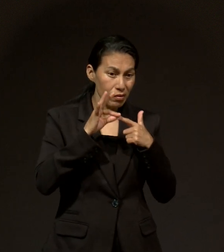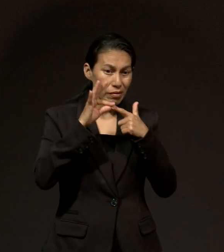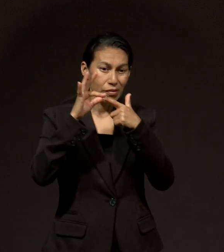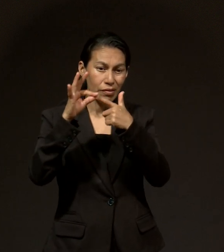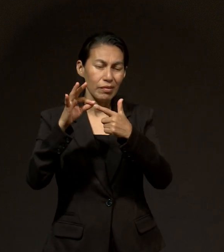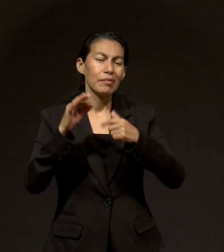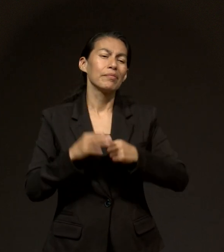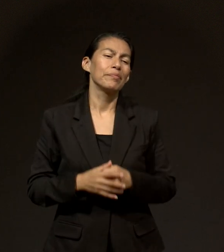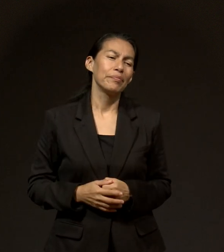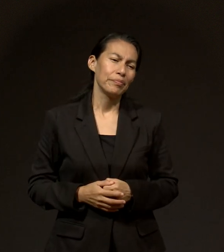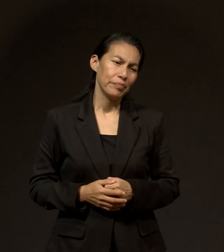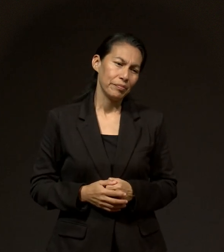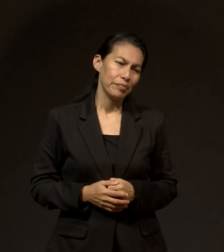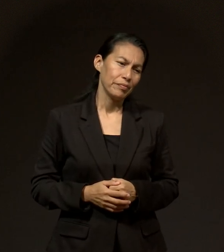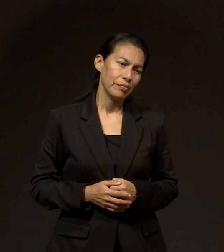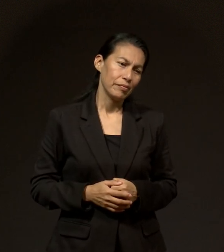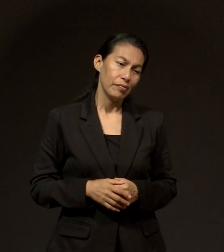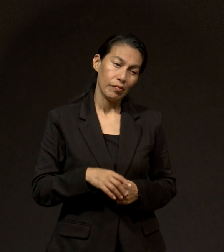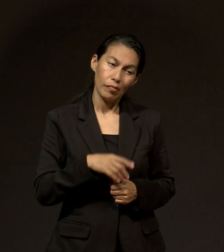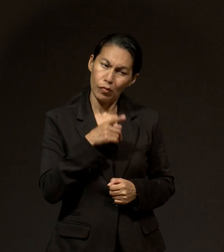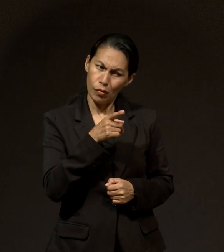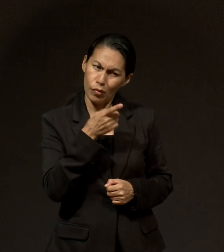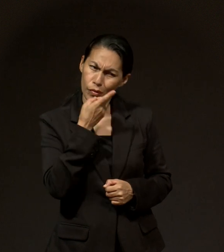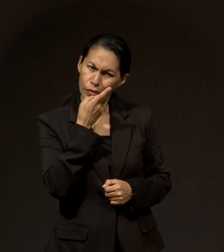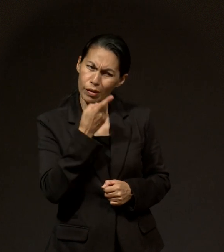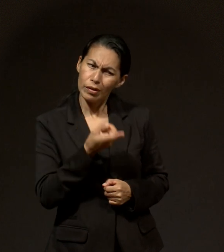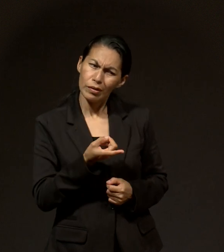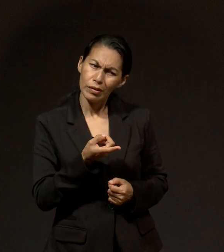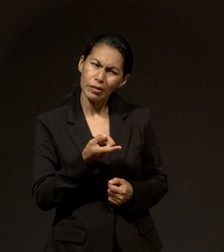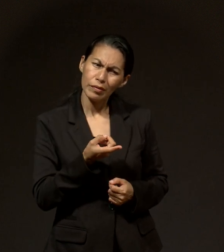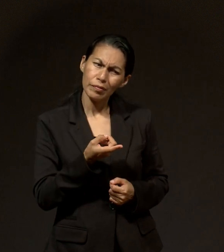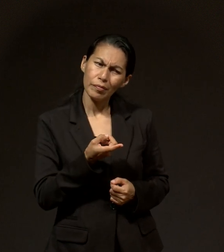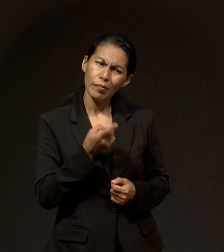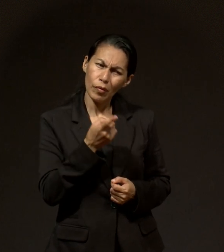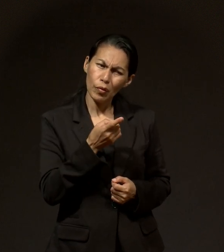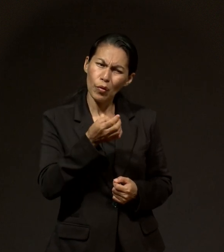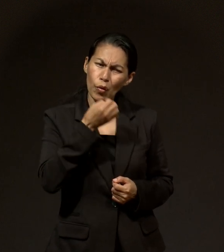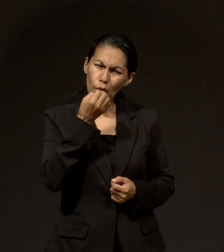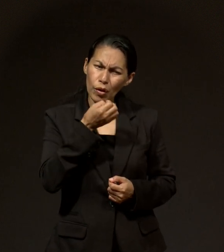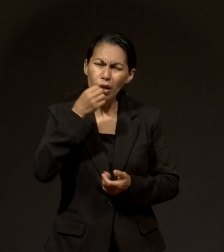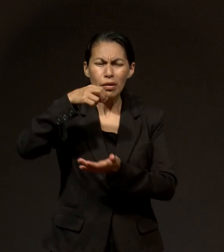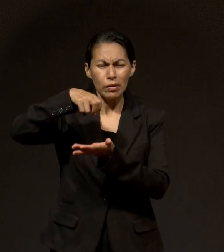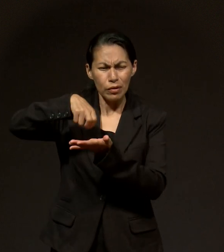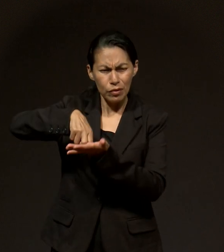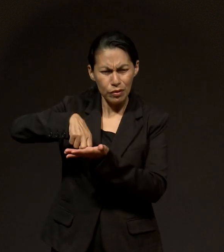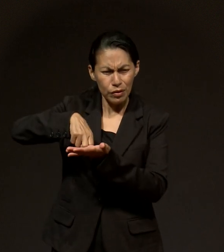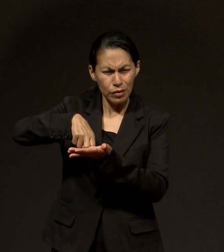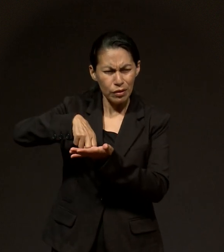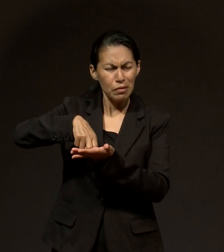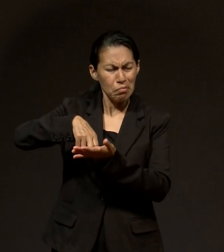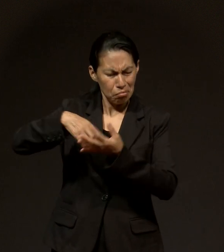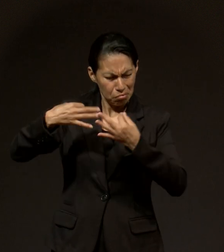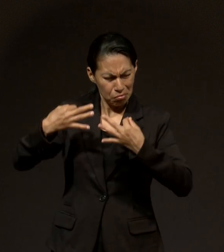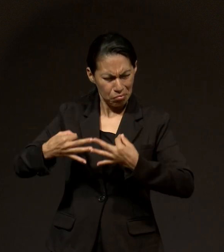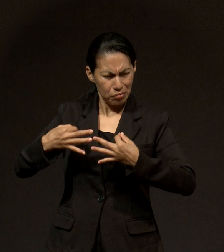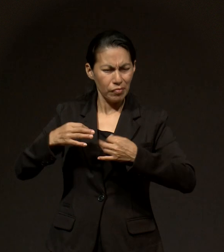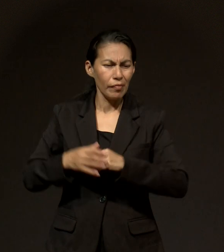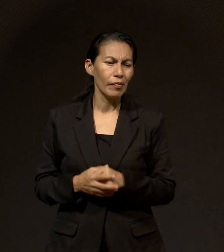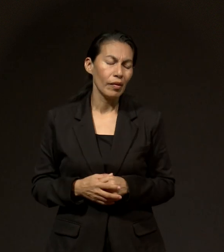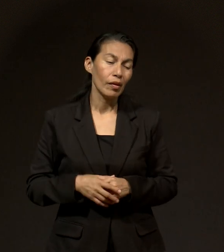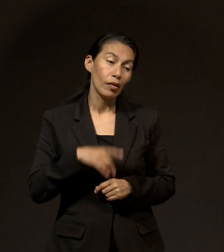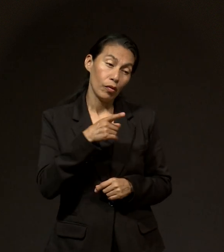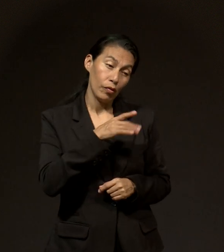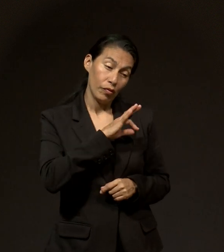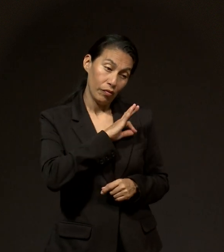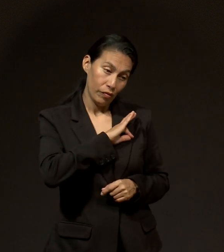te va guiando. Como tú dices, te hallas muy cómoda con Dios de rodillas. Como que tu